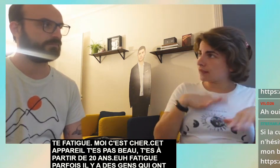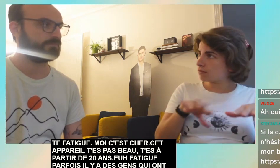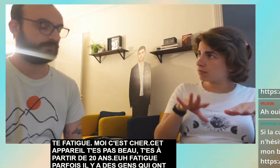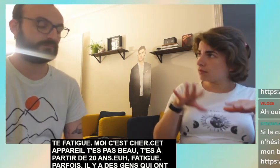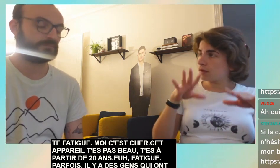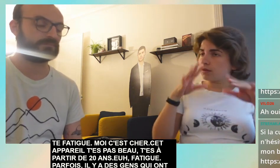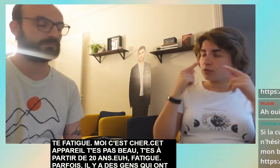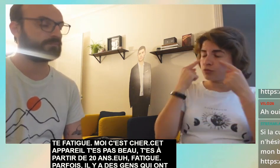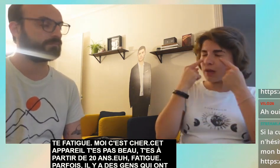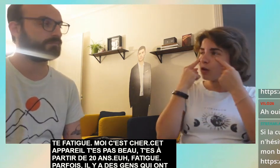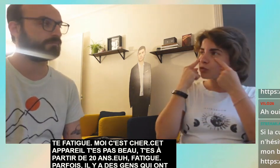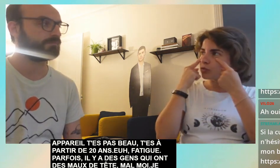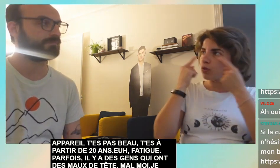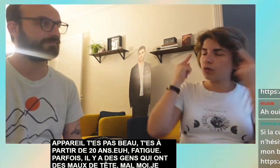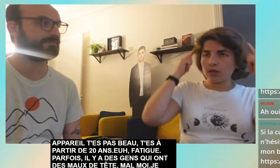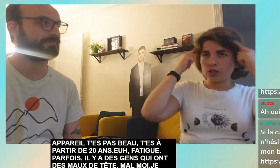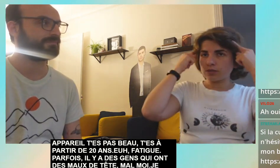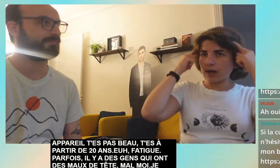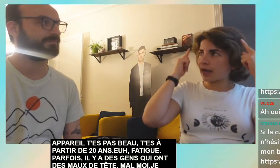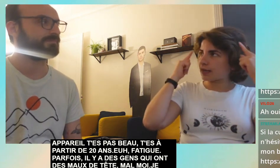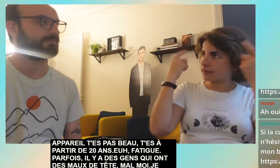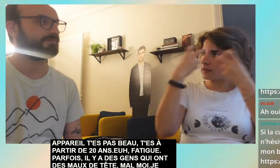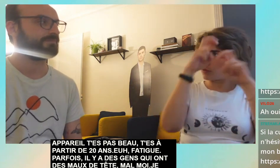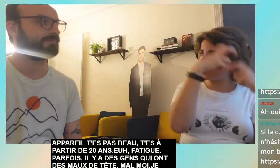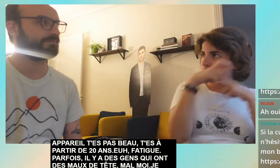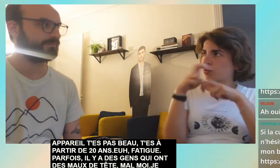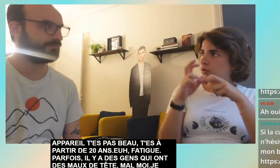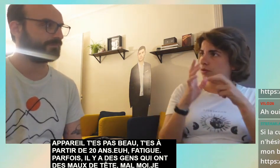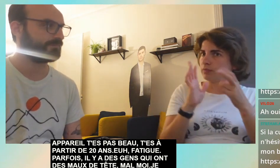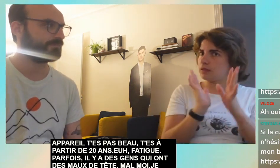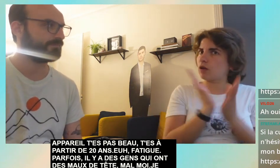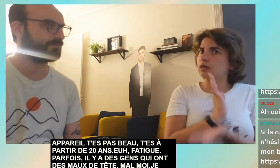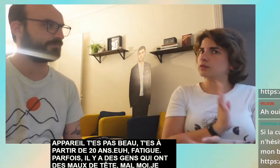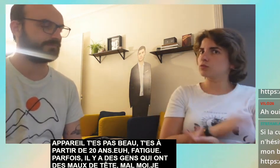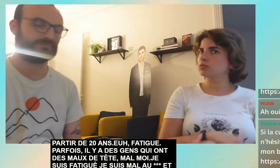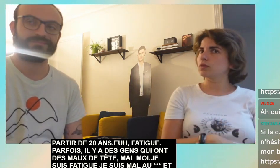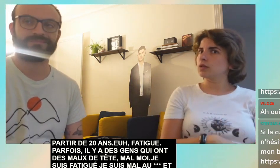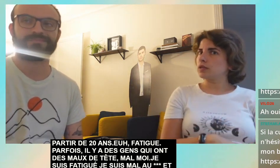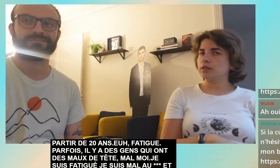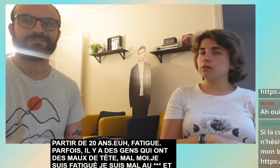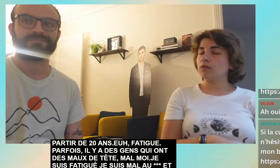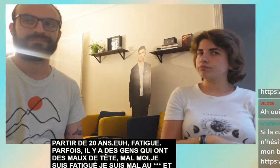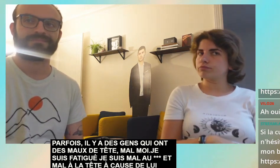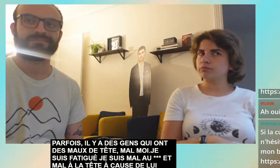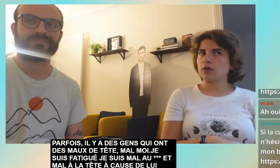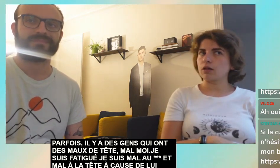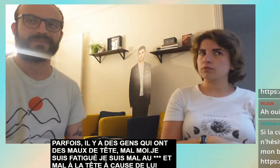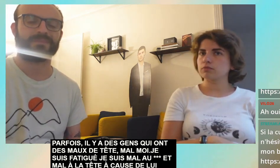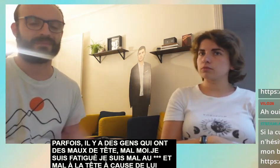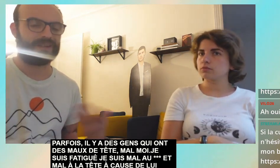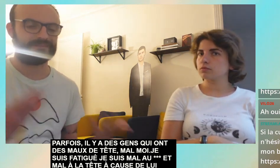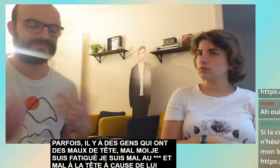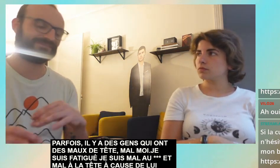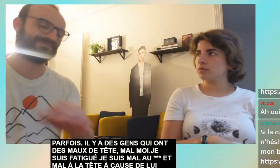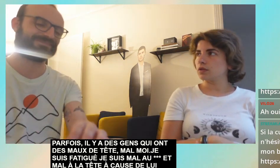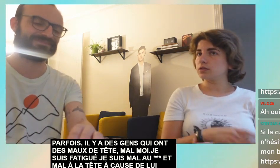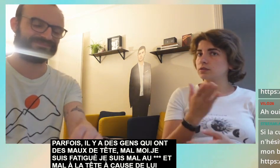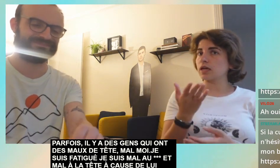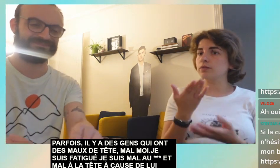fatiguée. J'ai mal au lieu. J'ai mal à la tête à cause des bruits, mais voilà, c'est tout. Et Voilà. c'est ça qui